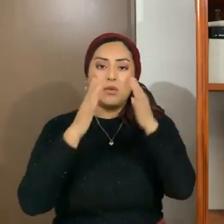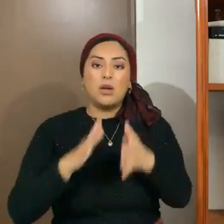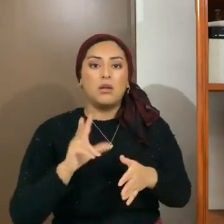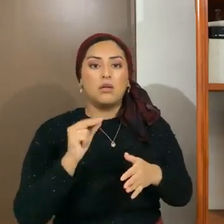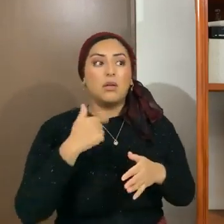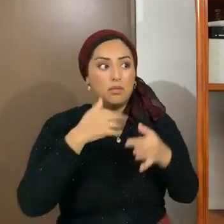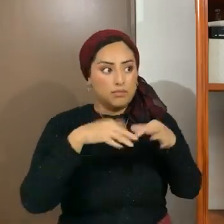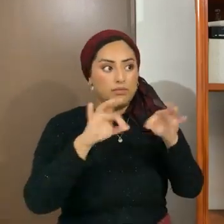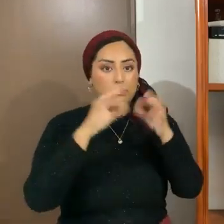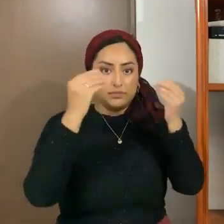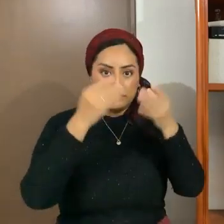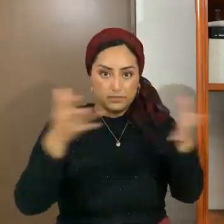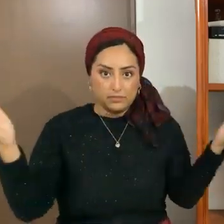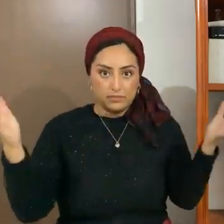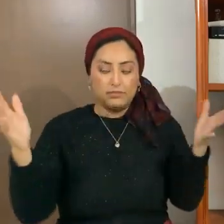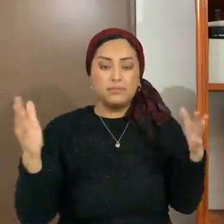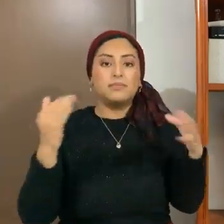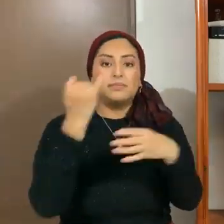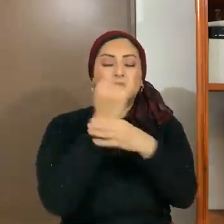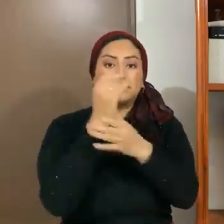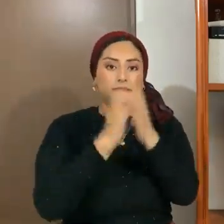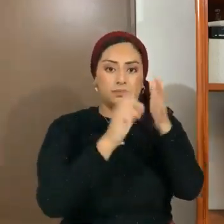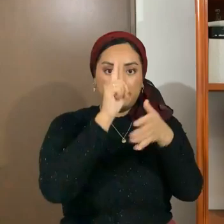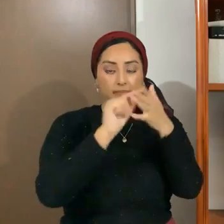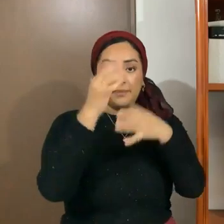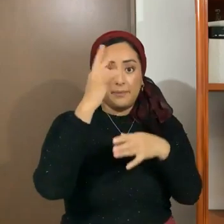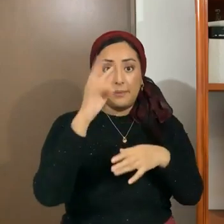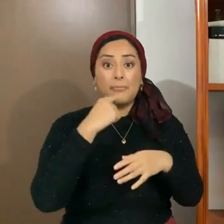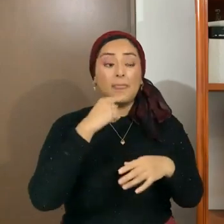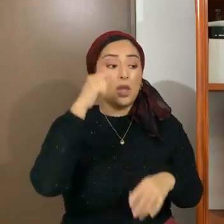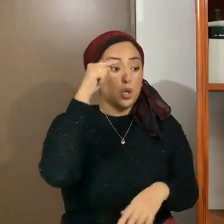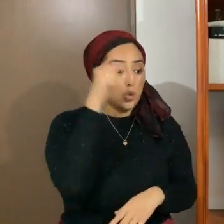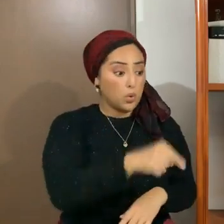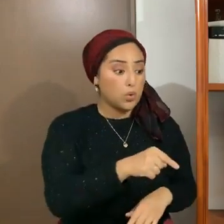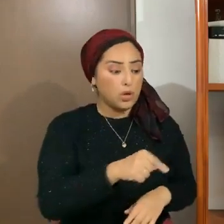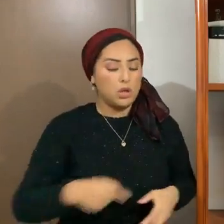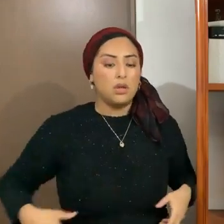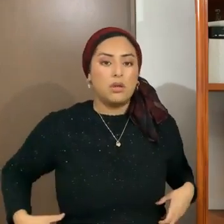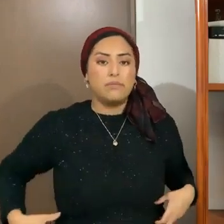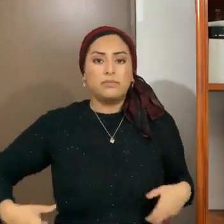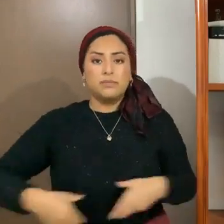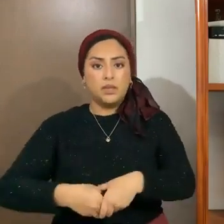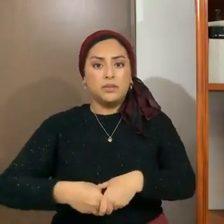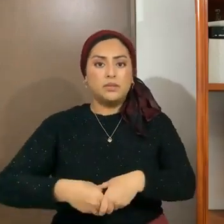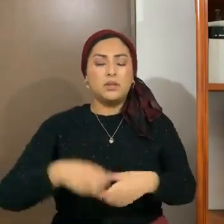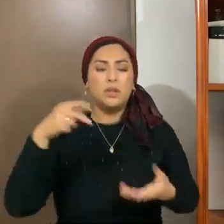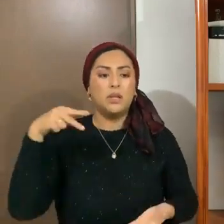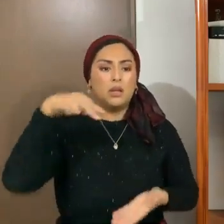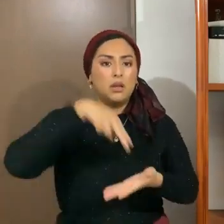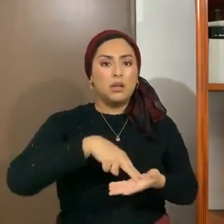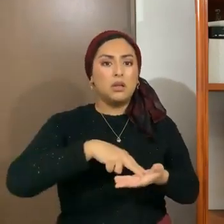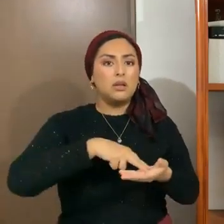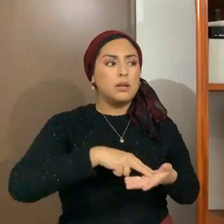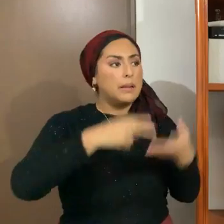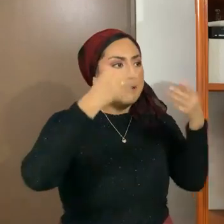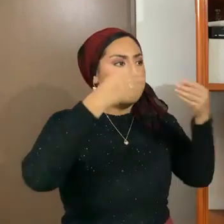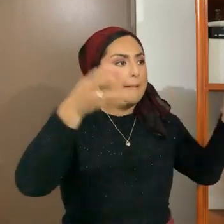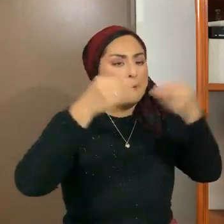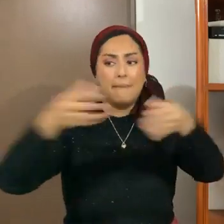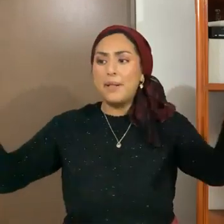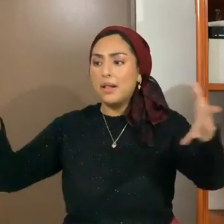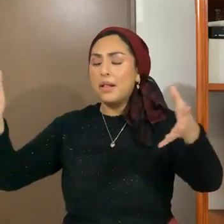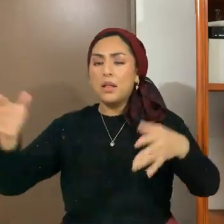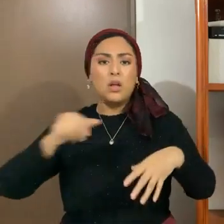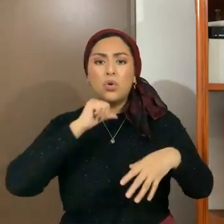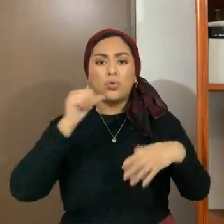que decirles esto. Jeremías 1:17, tú pues ciñe tus lomos, levántate y háblales todo cuanto te mandé. No